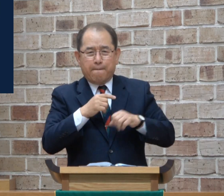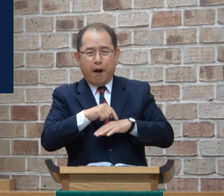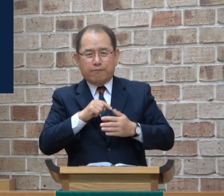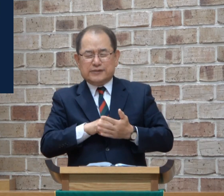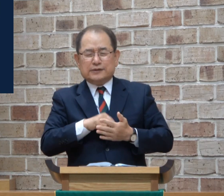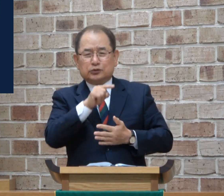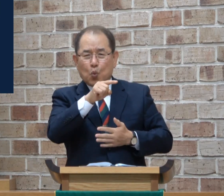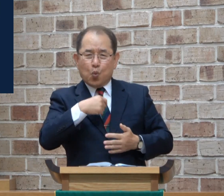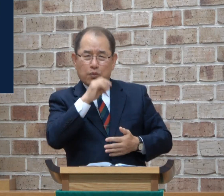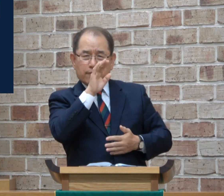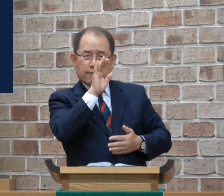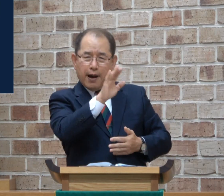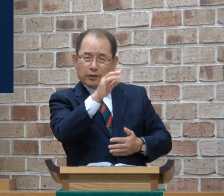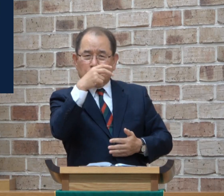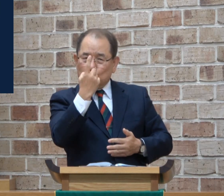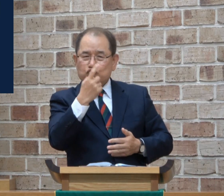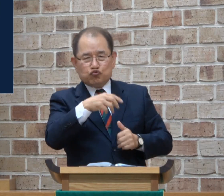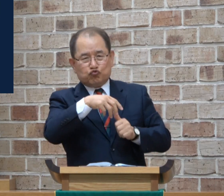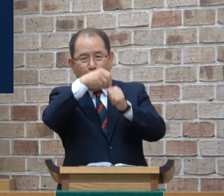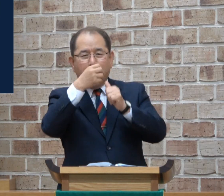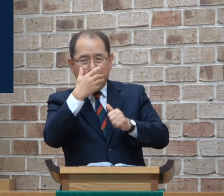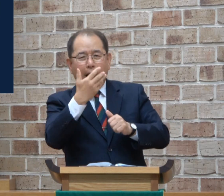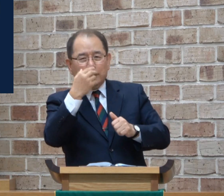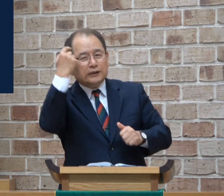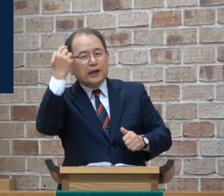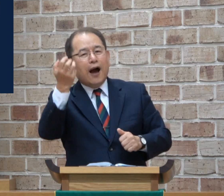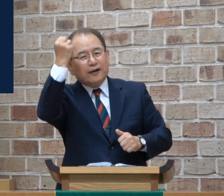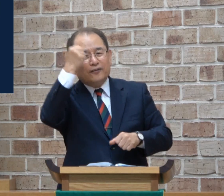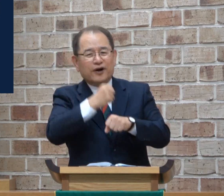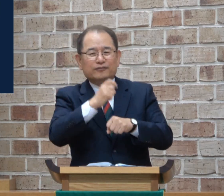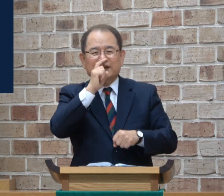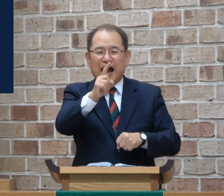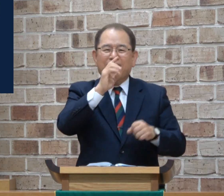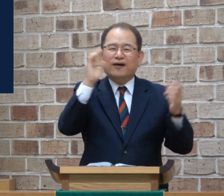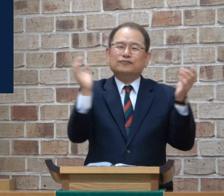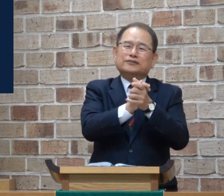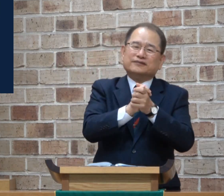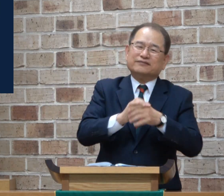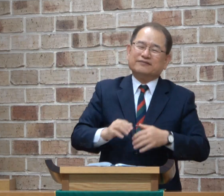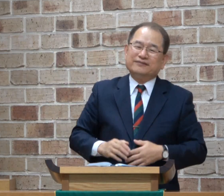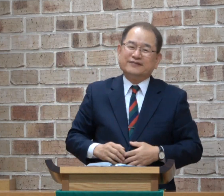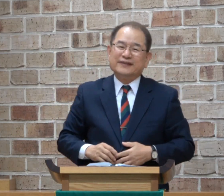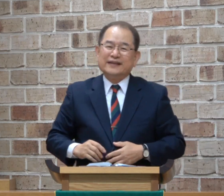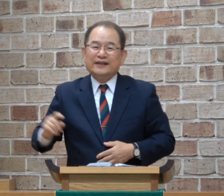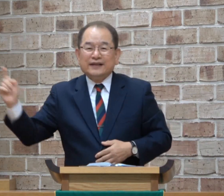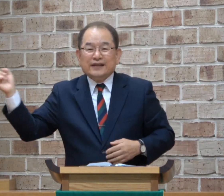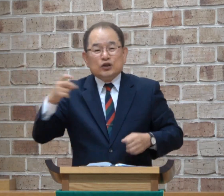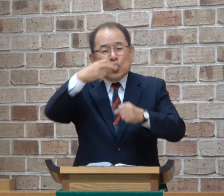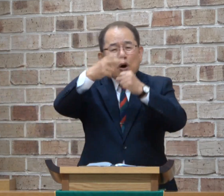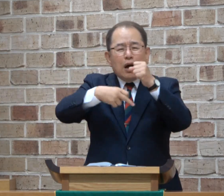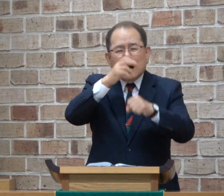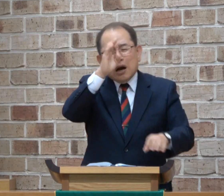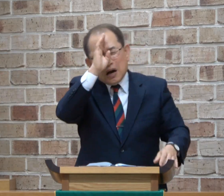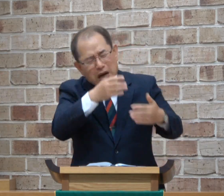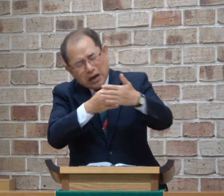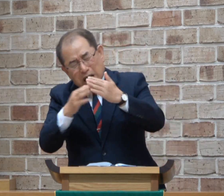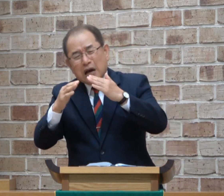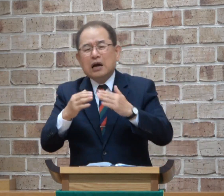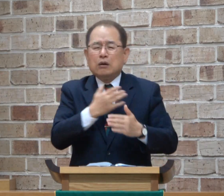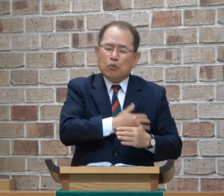제 마음에 그 겉옷만 만져도 구원을 받겠다 함이라. 12년 동안 고통받았던, 정말